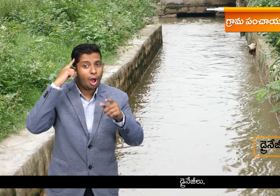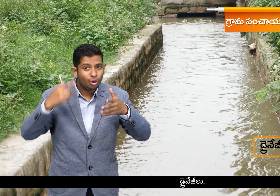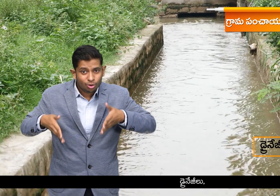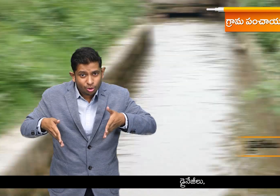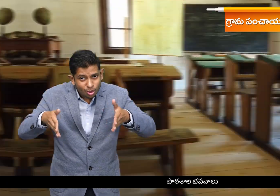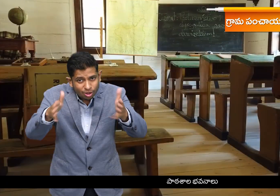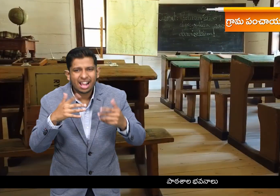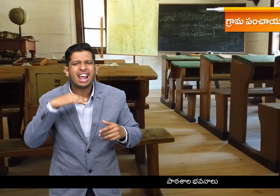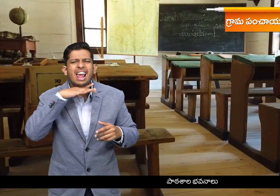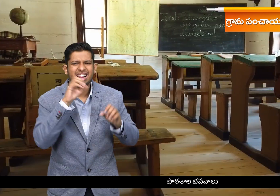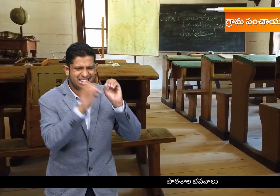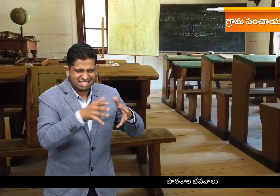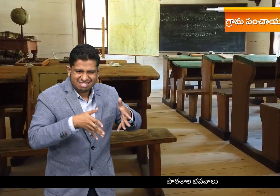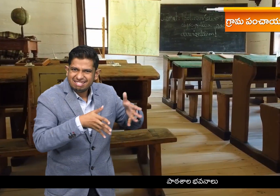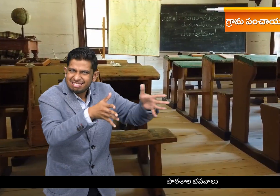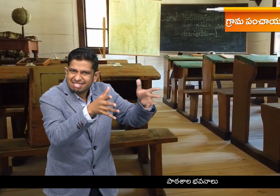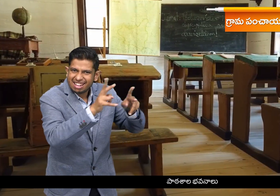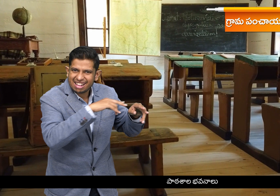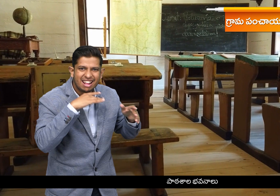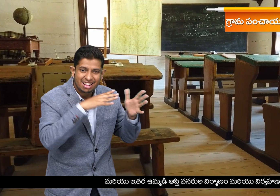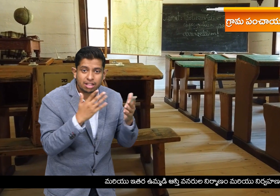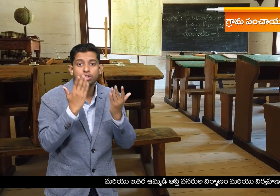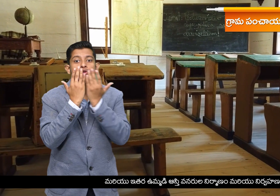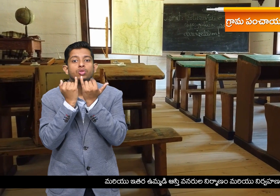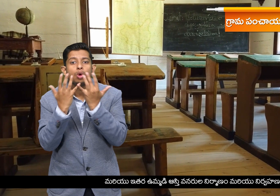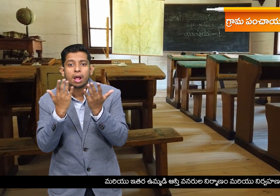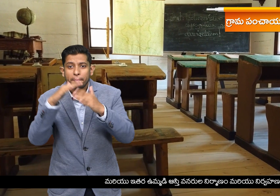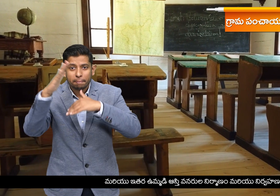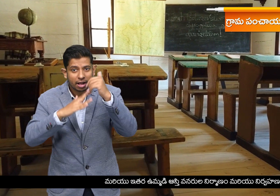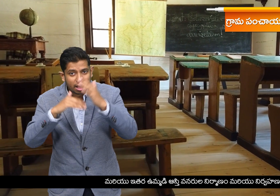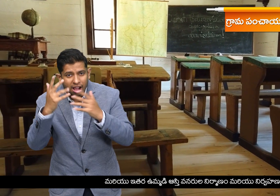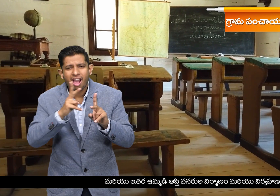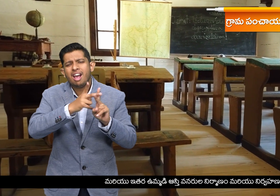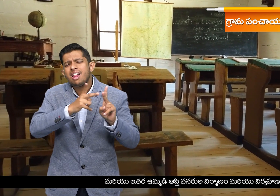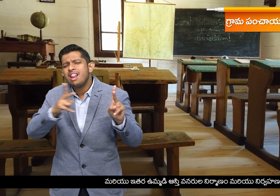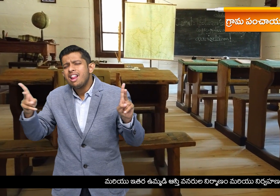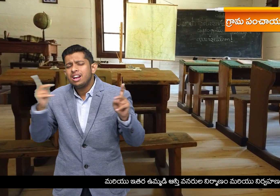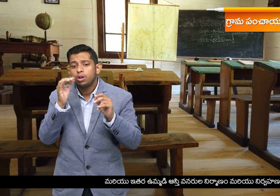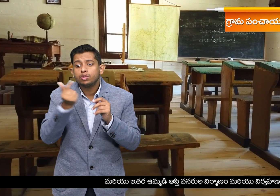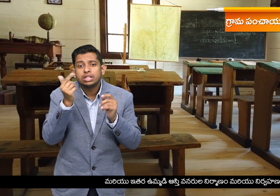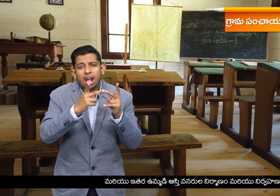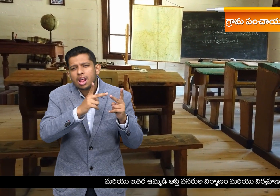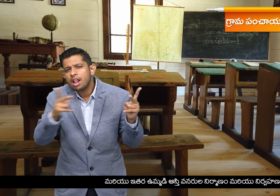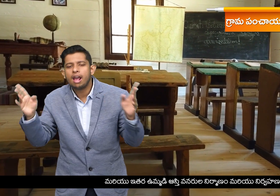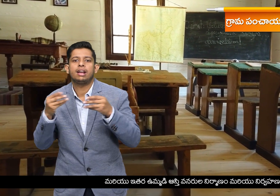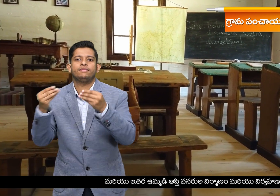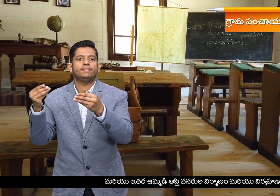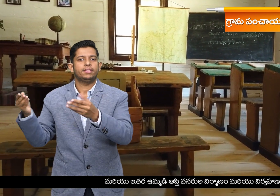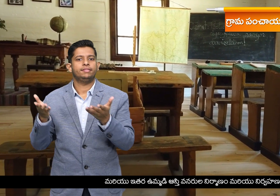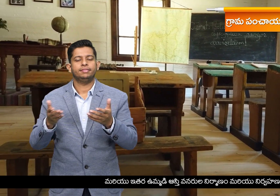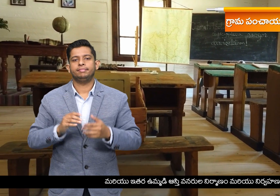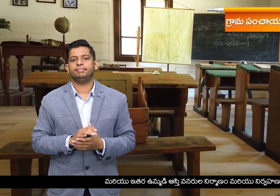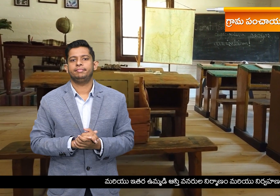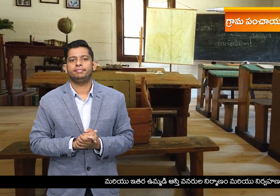డ్రైనేజీలు, పాఠశాల భవనాలు మరియు ఇతర ఉమ్మడి ఆస్తి వనరుల నిర్మాణం మరియు